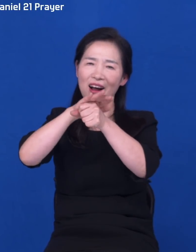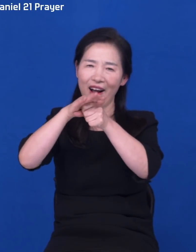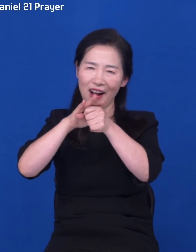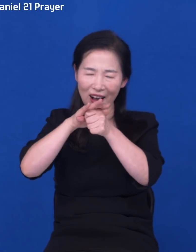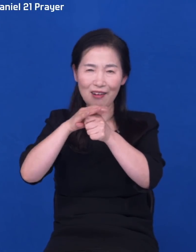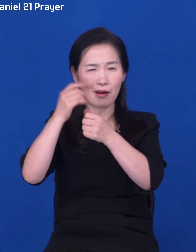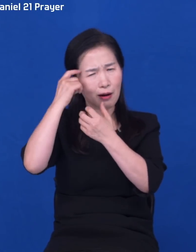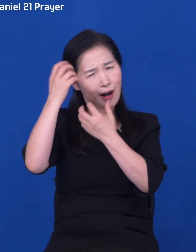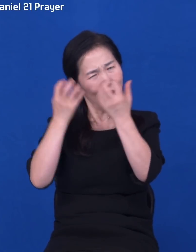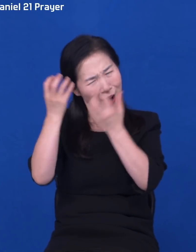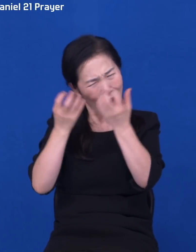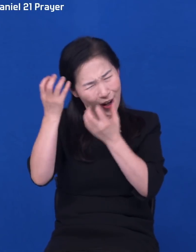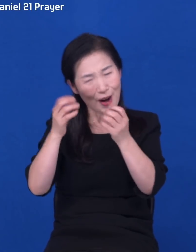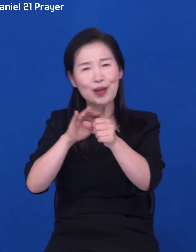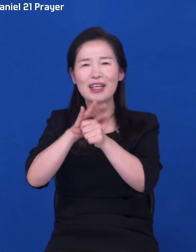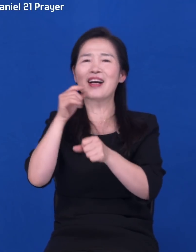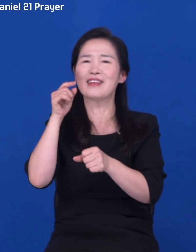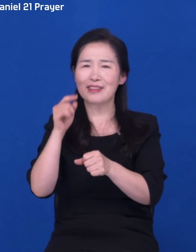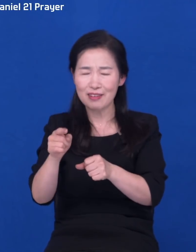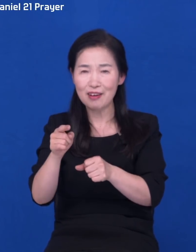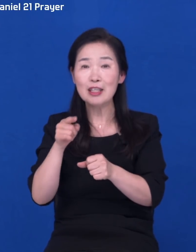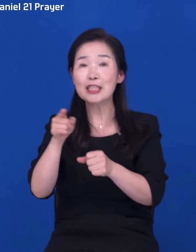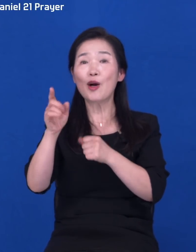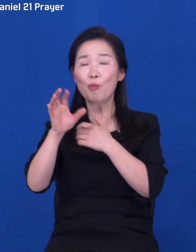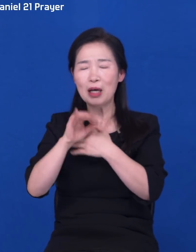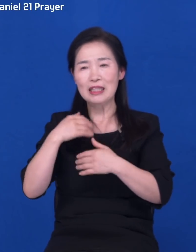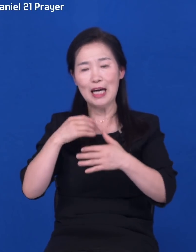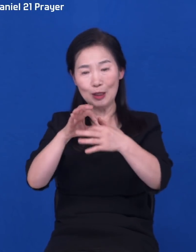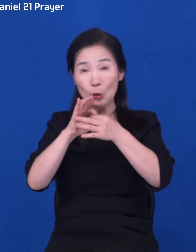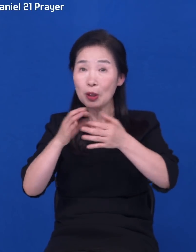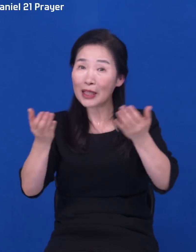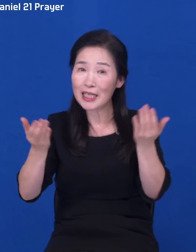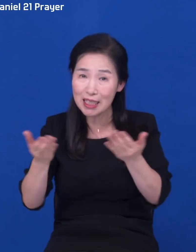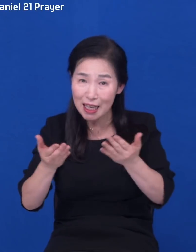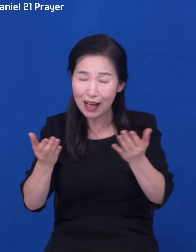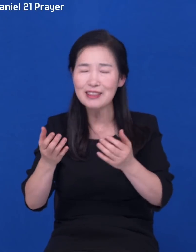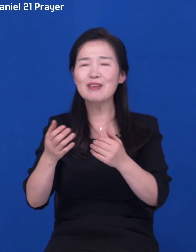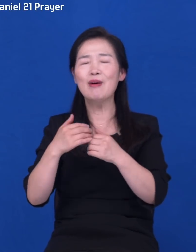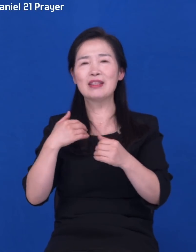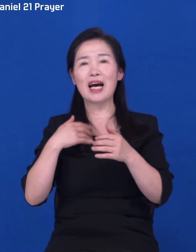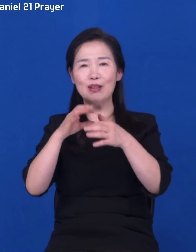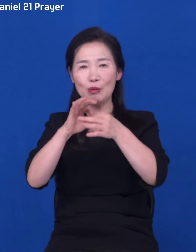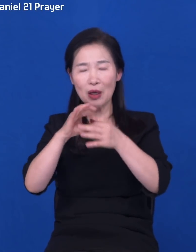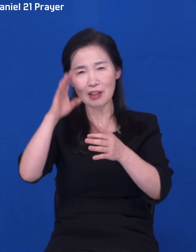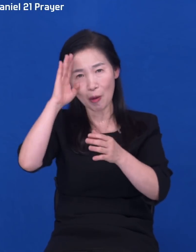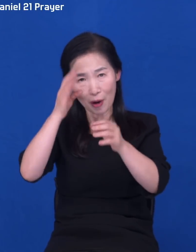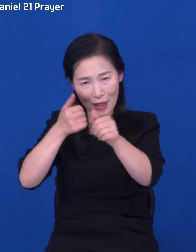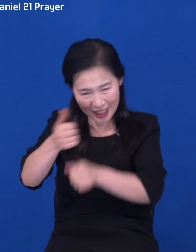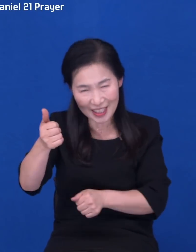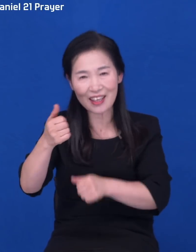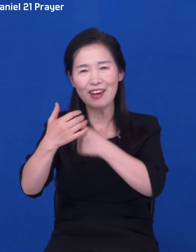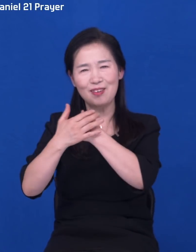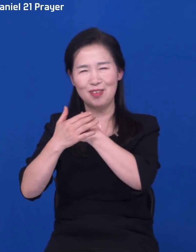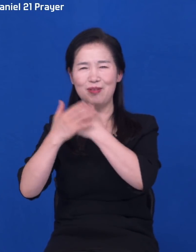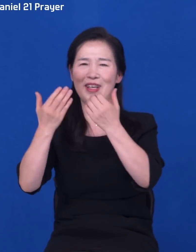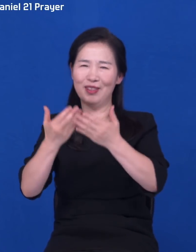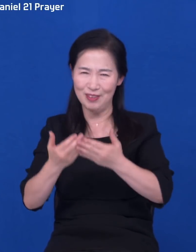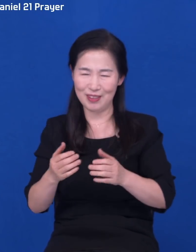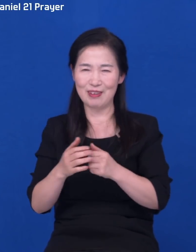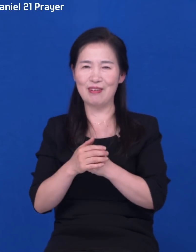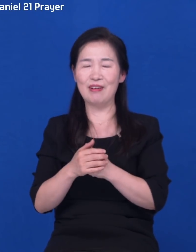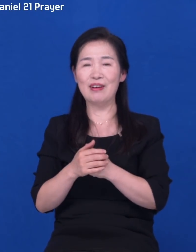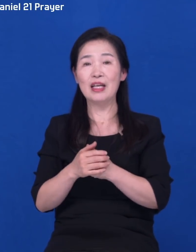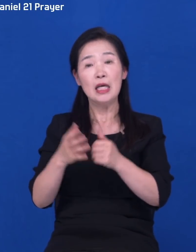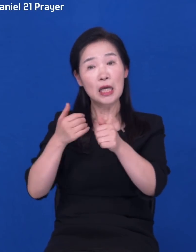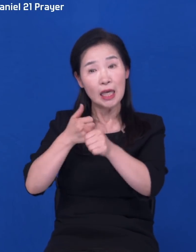사랑하면 예수님이 나를 통해서 일하시고 또 나를 통해서 내 병도 이길 수 있게 해주시고, 이기는 거는 안 아픈 게 아니고 죽지 않는 게